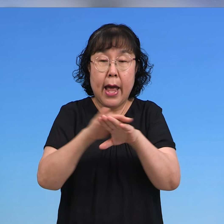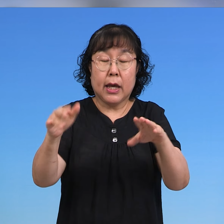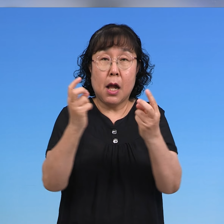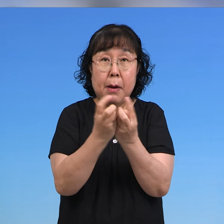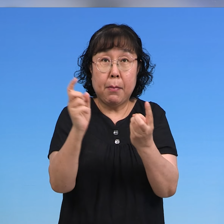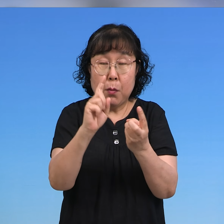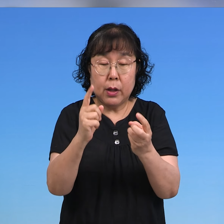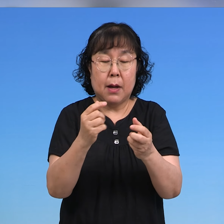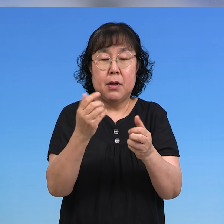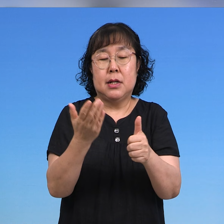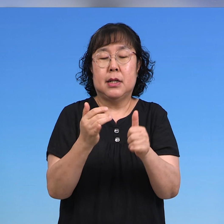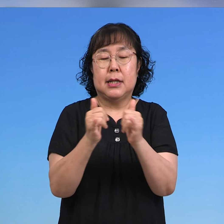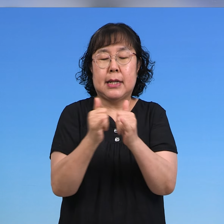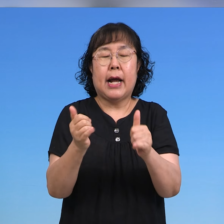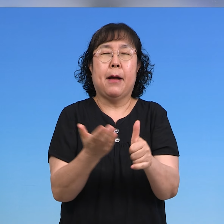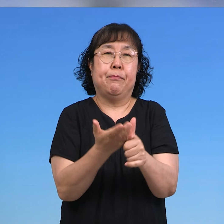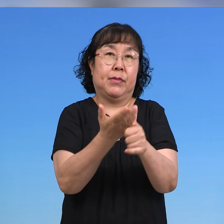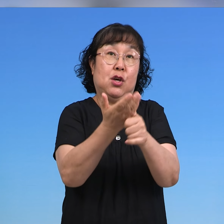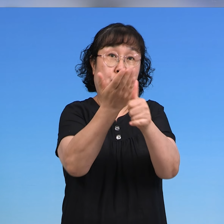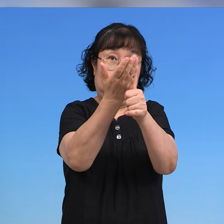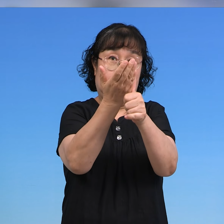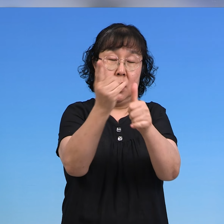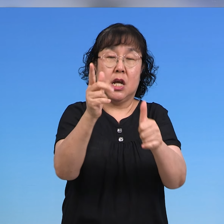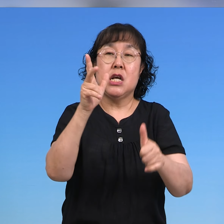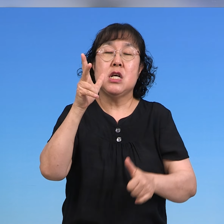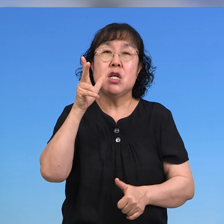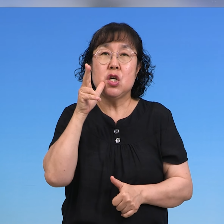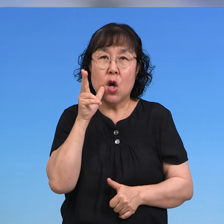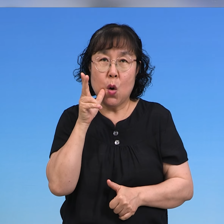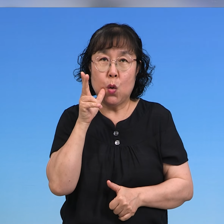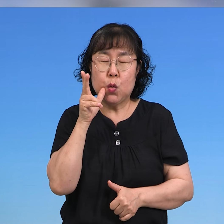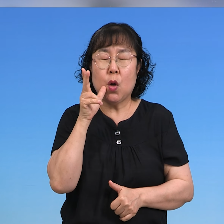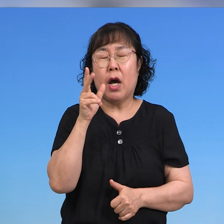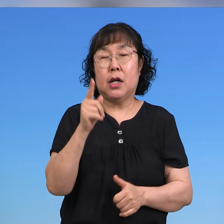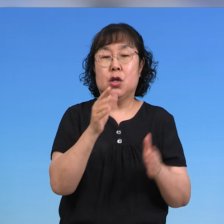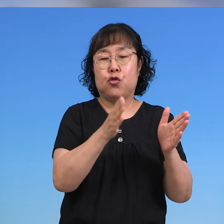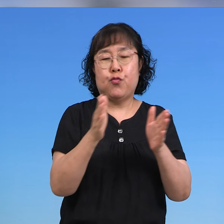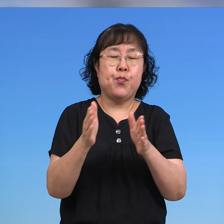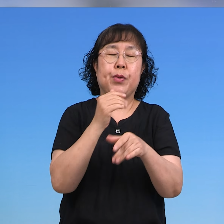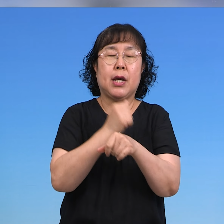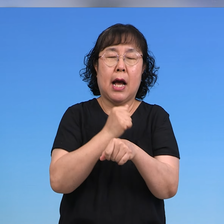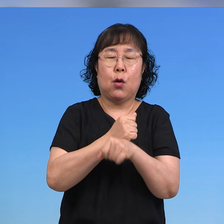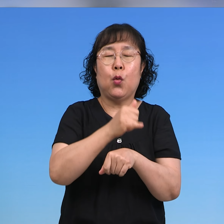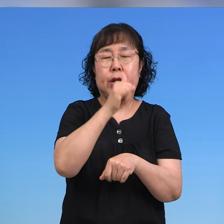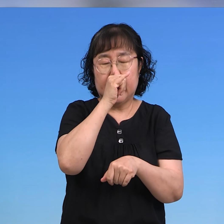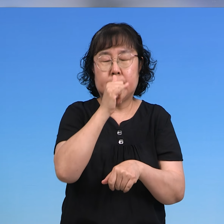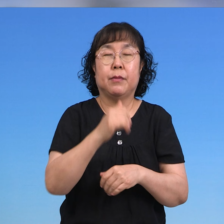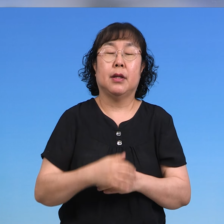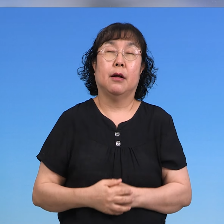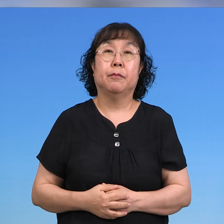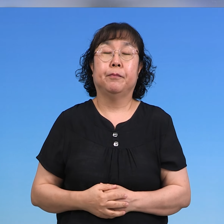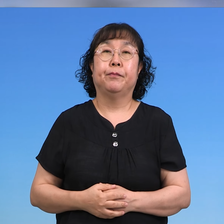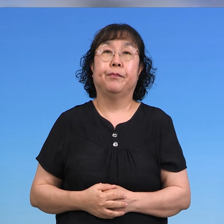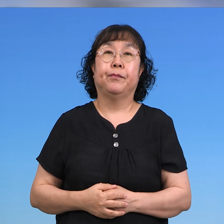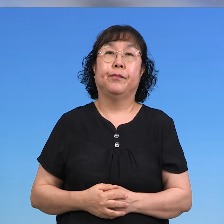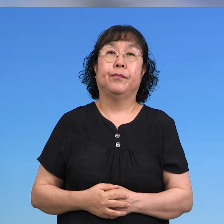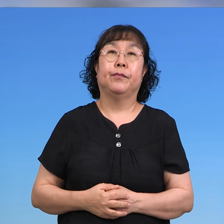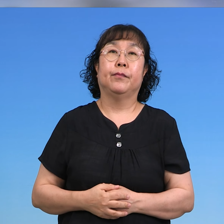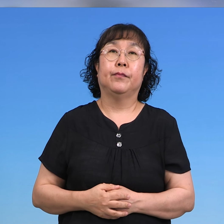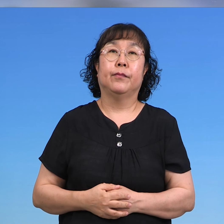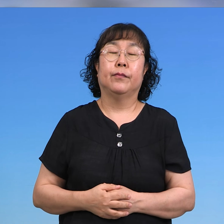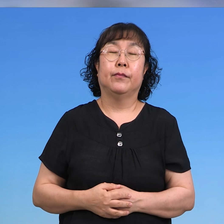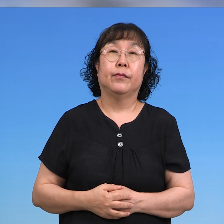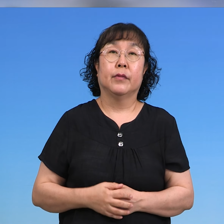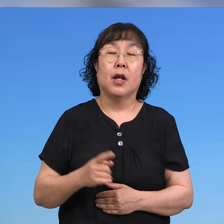되지도 않는 때부터 이미 여호수아를 준비시키고 계셨다는 그 말씀을 우리가 나누었는데요. 이런